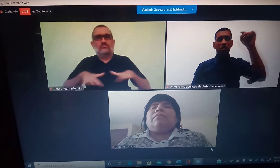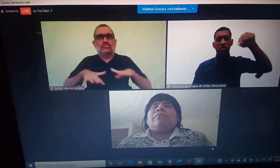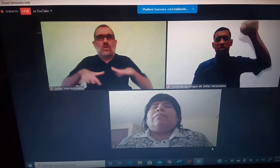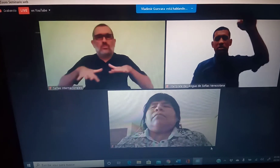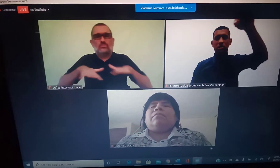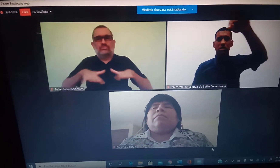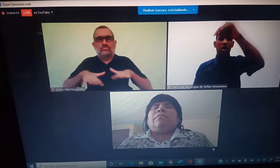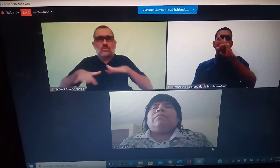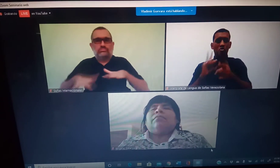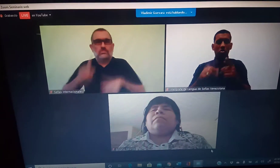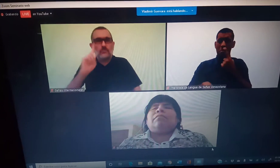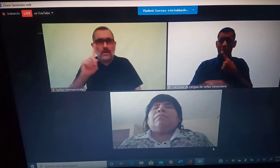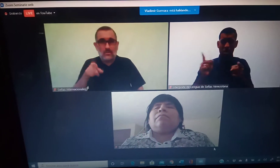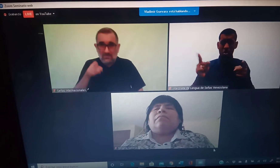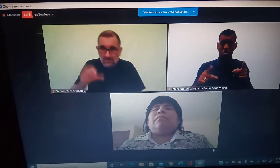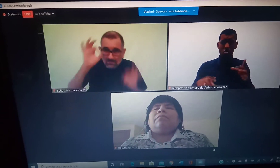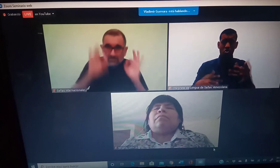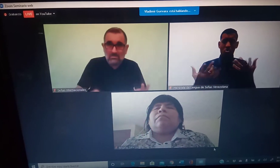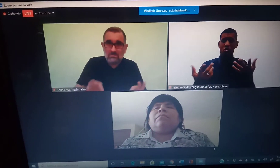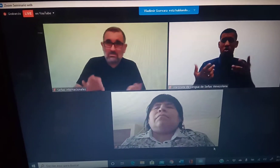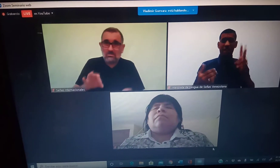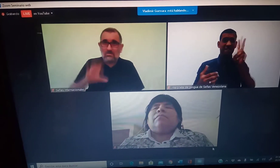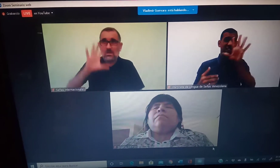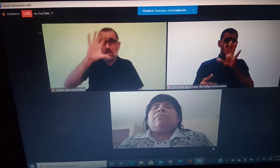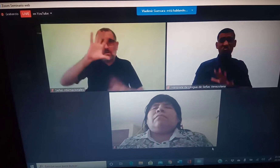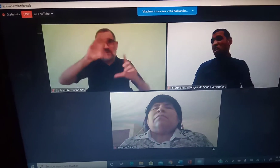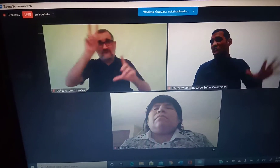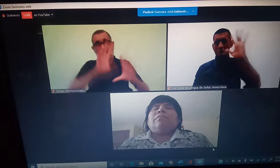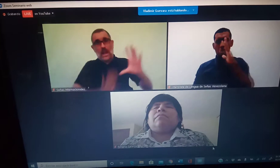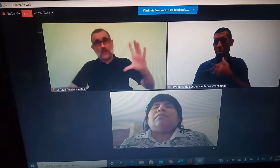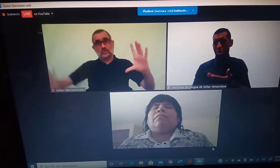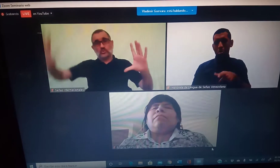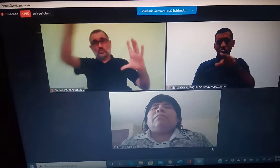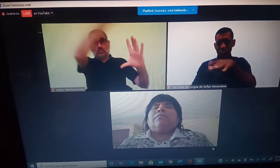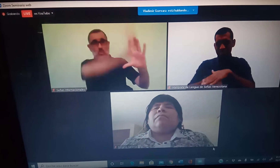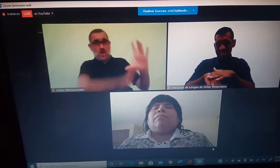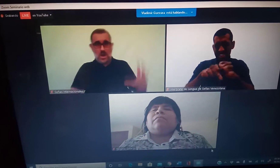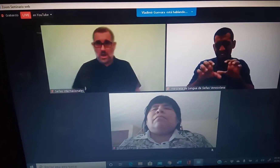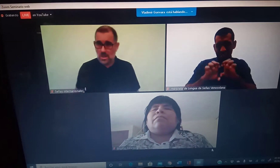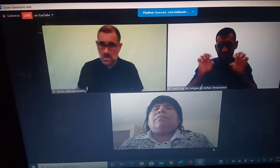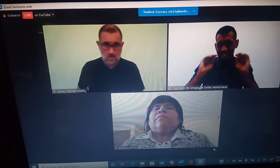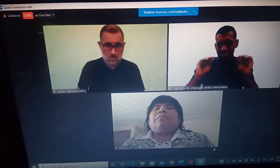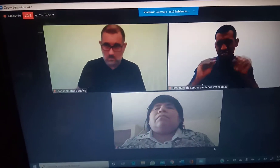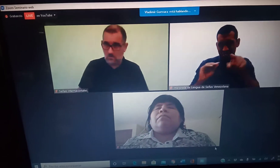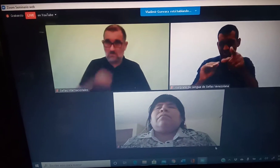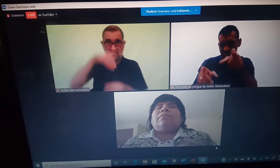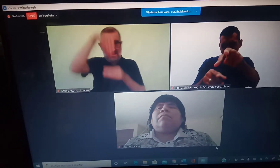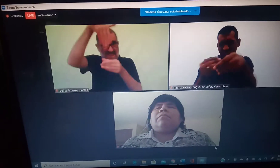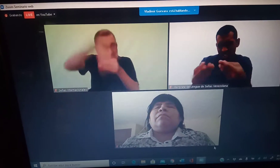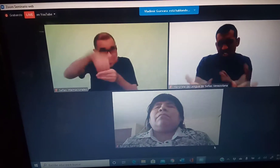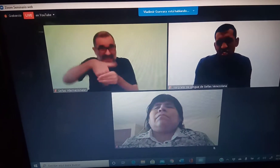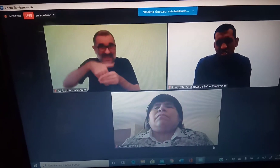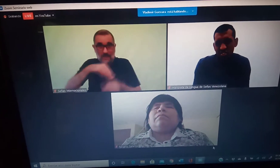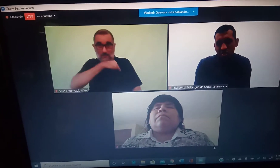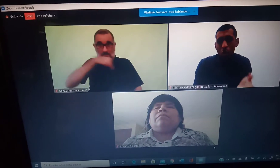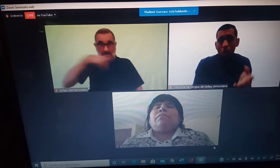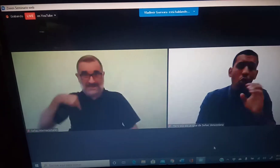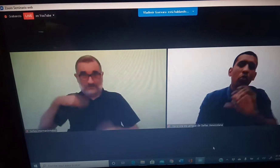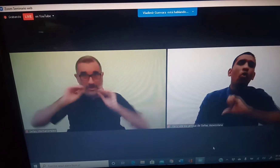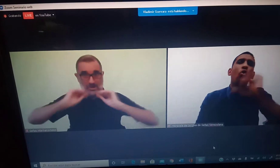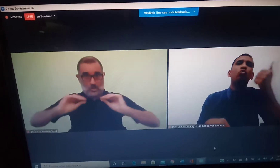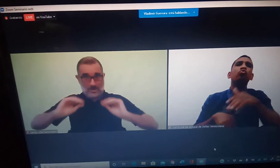tú, desde el Ministerio de Educación, ¿qué estás haciendo o qué se está haciendo? ¿Qué alineamientos se están haciendo para concientizar a la persona en